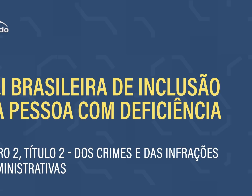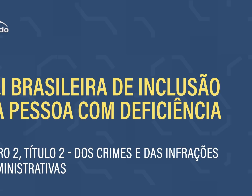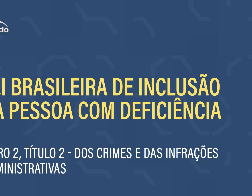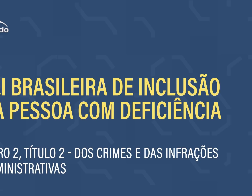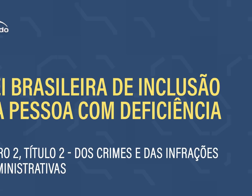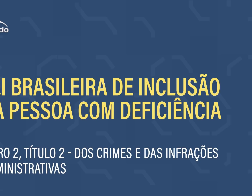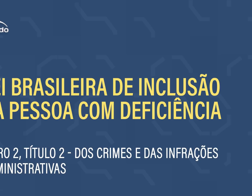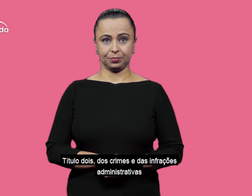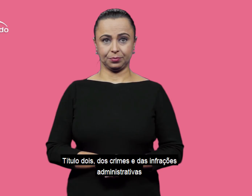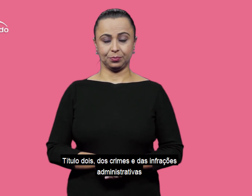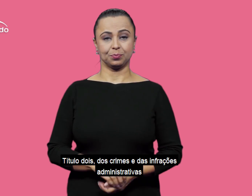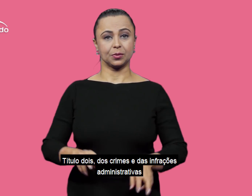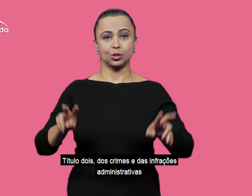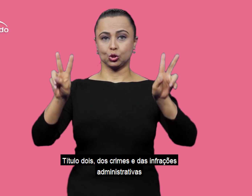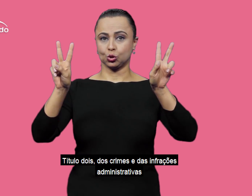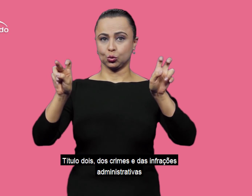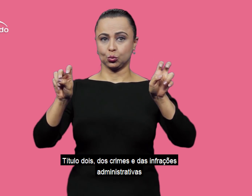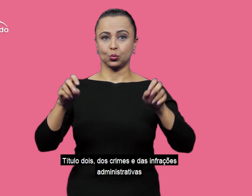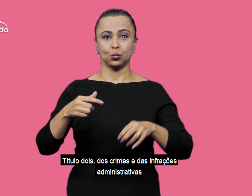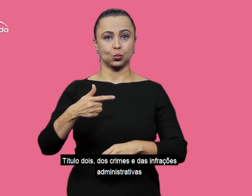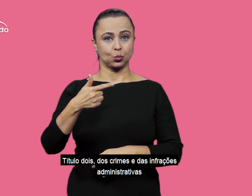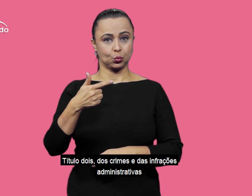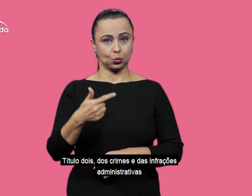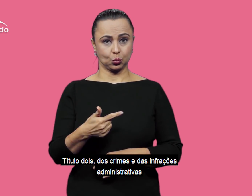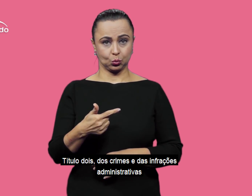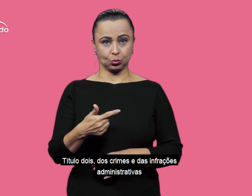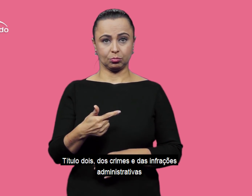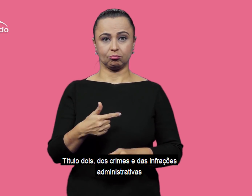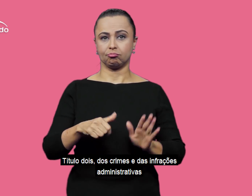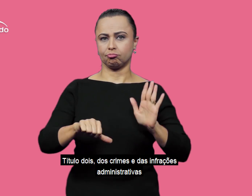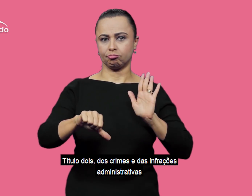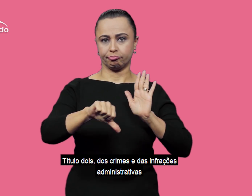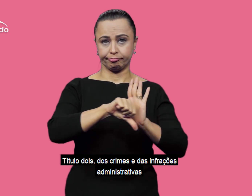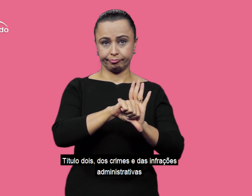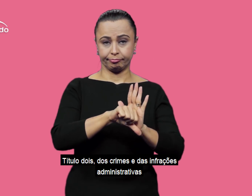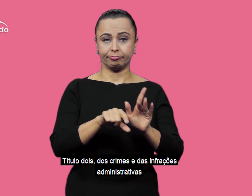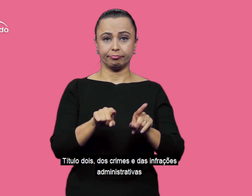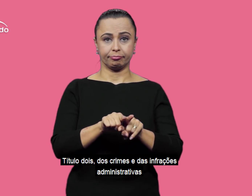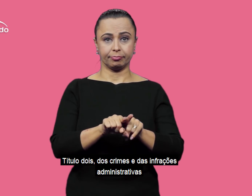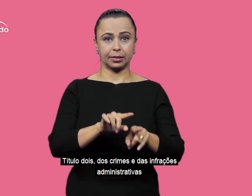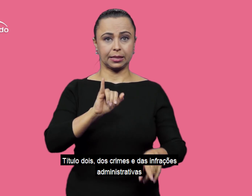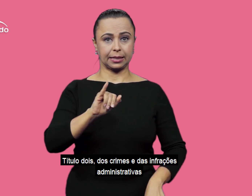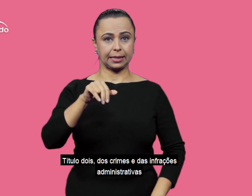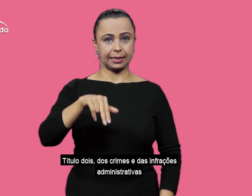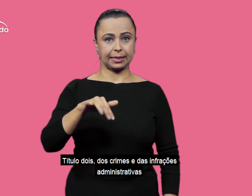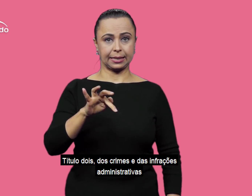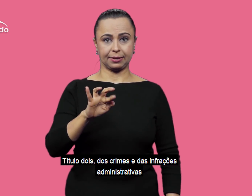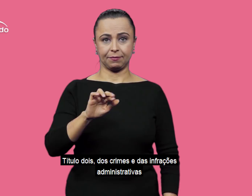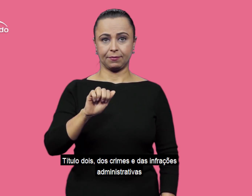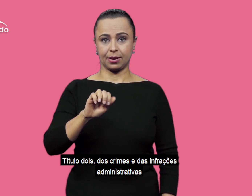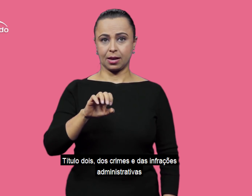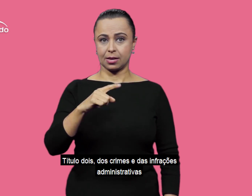o título dois dos crimes e das infrações administrativas